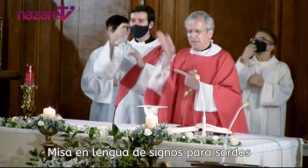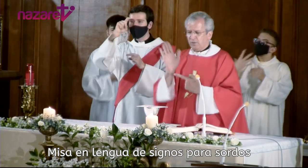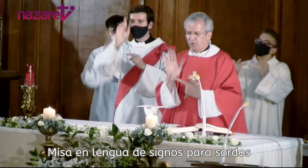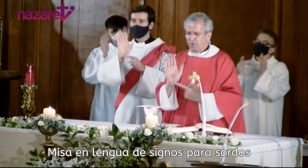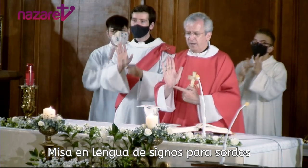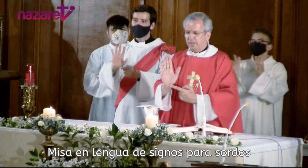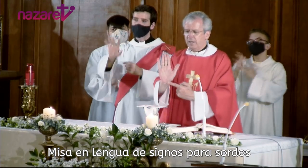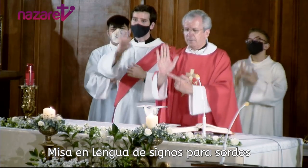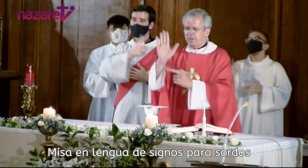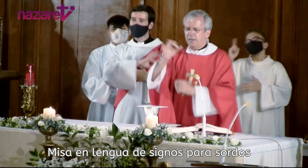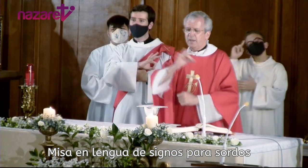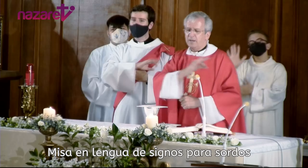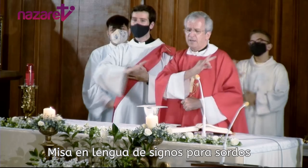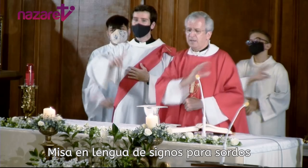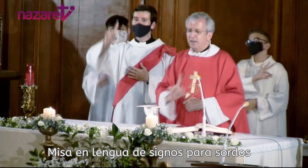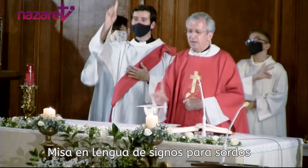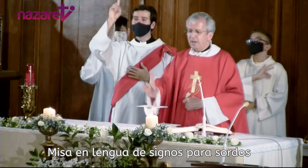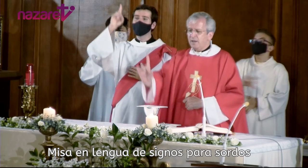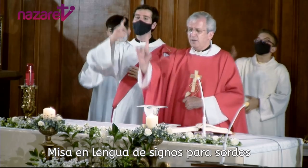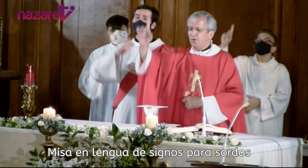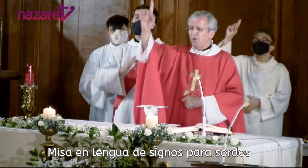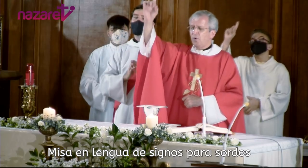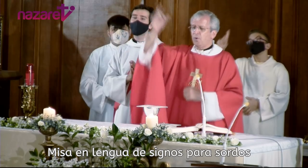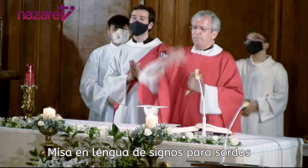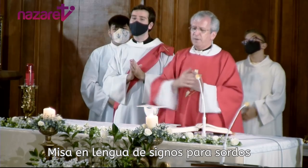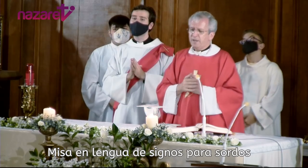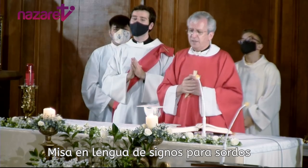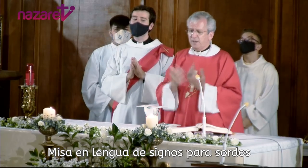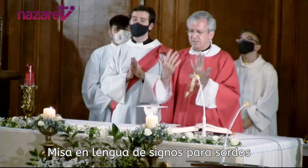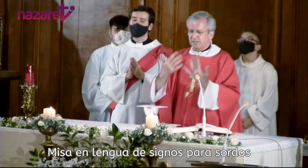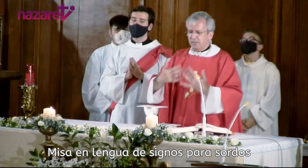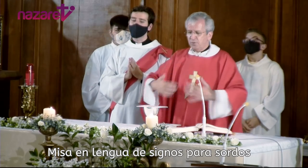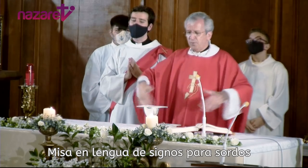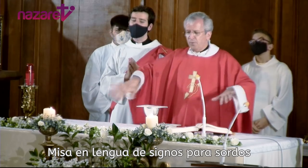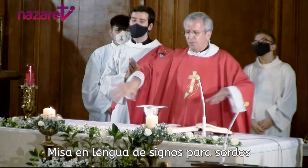Bendito el que viene en nombre del Señor.